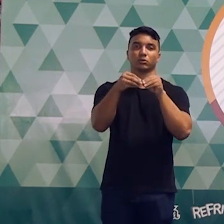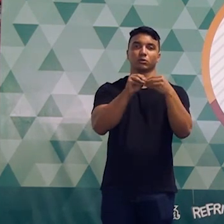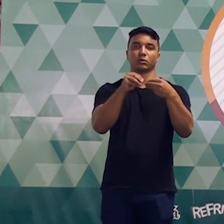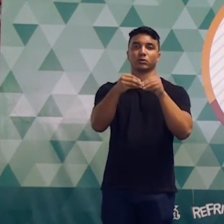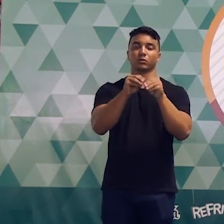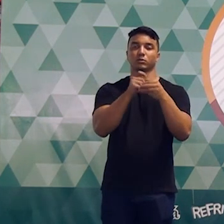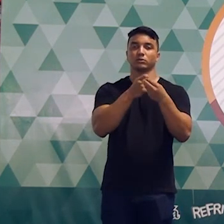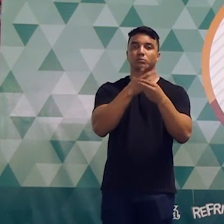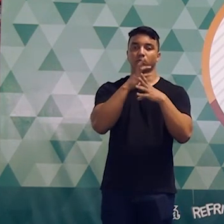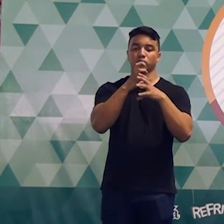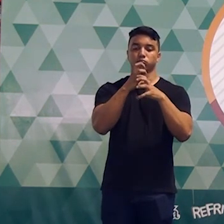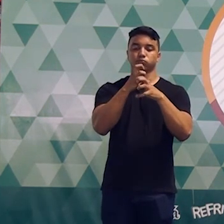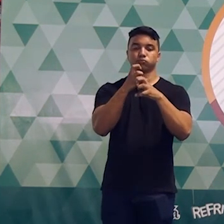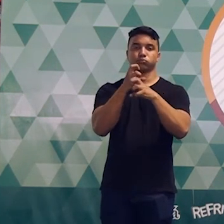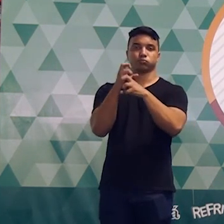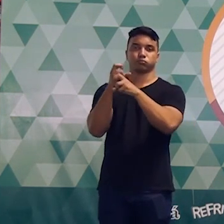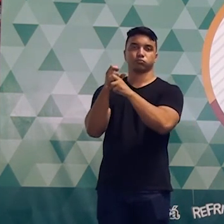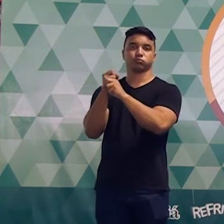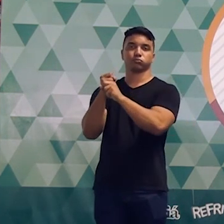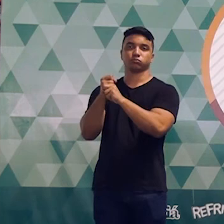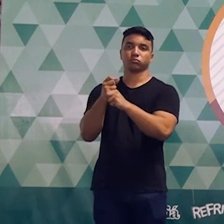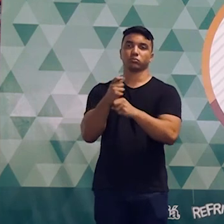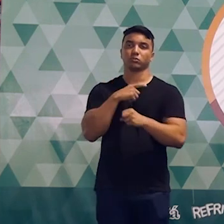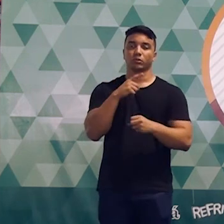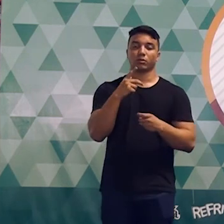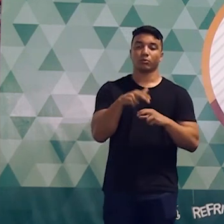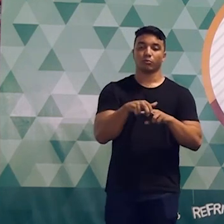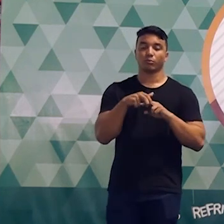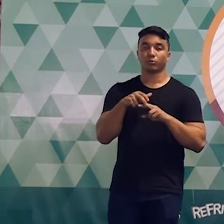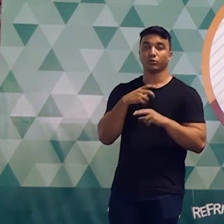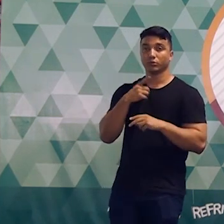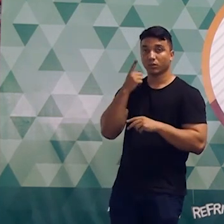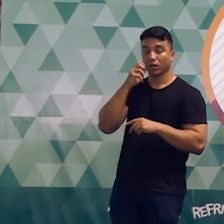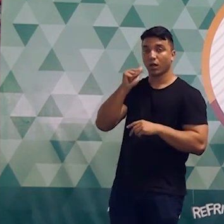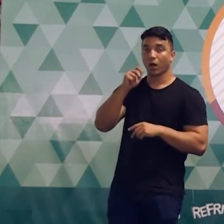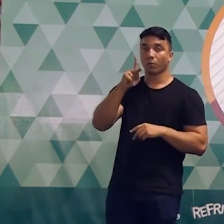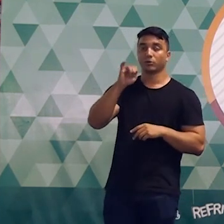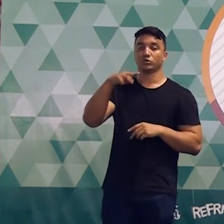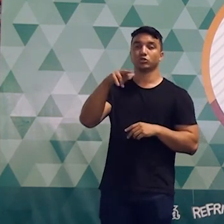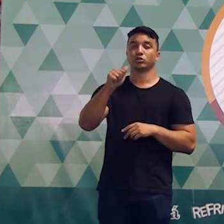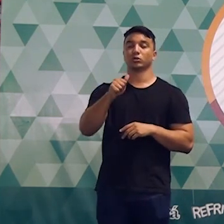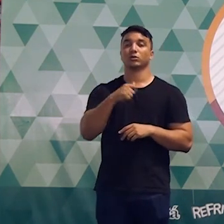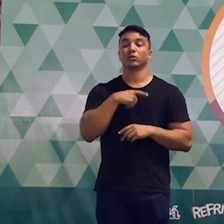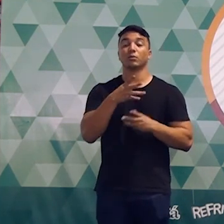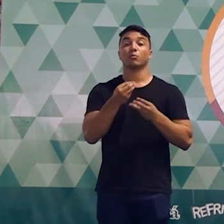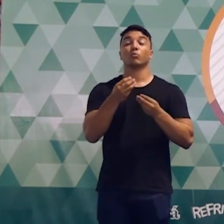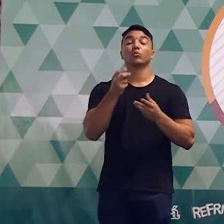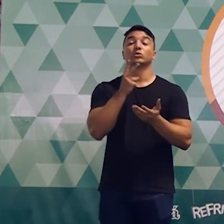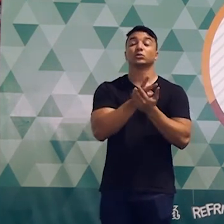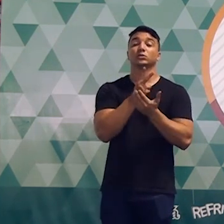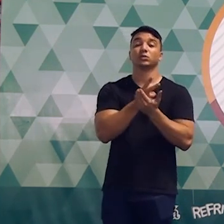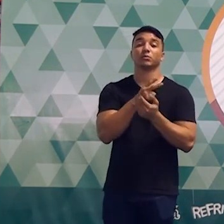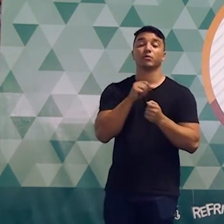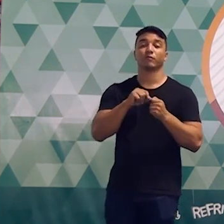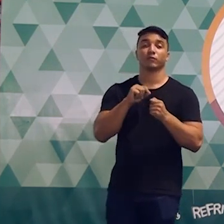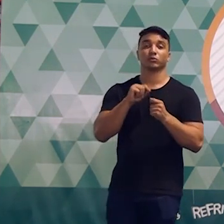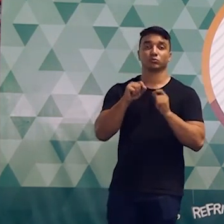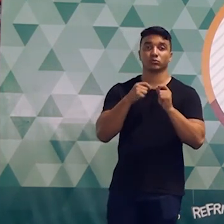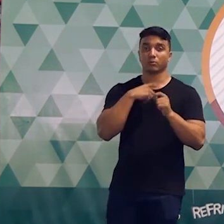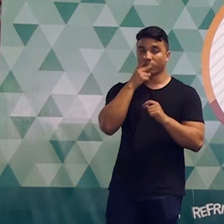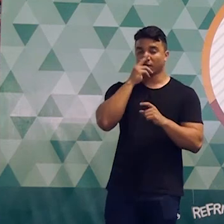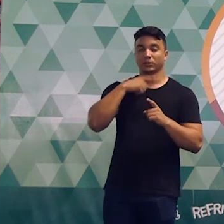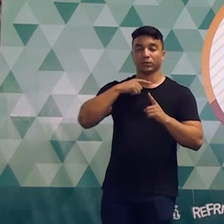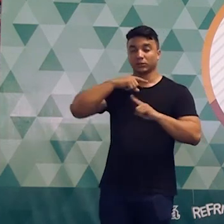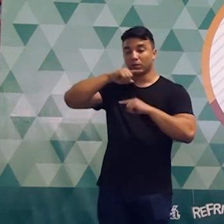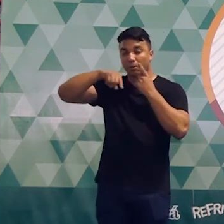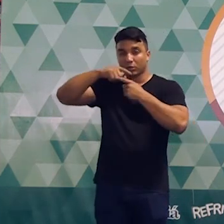Orelha, nariz. Por isso que o cara, quando é alpinista, ele muitas vezes, quando ele é pego em